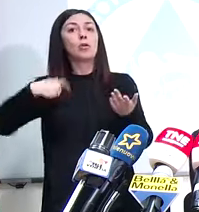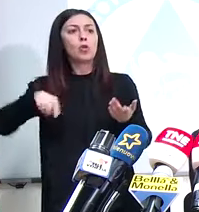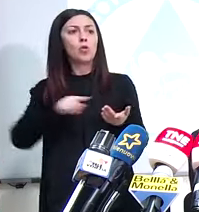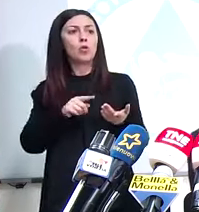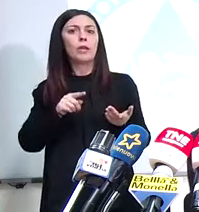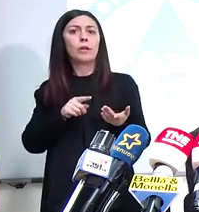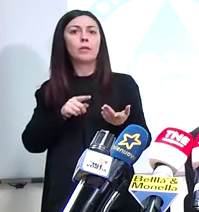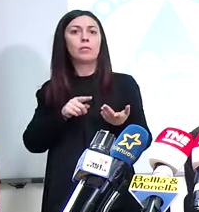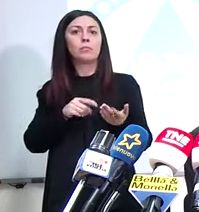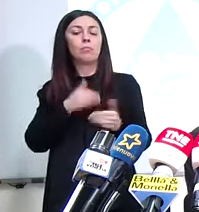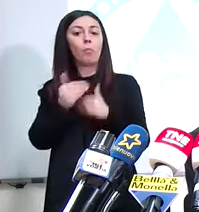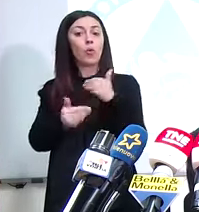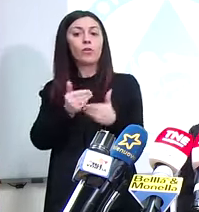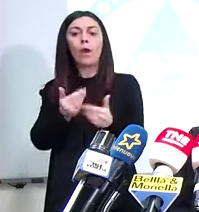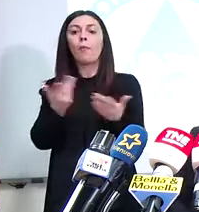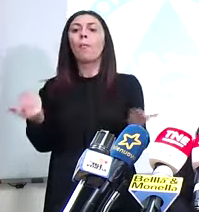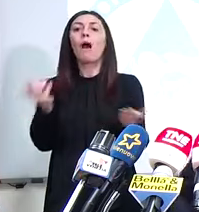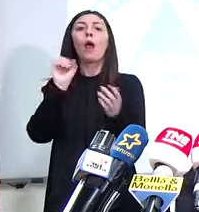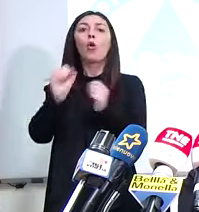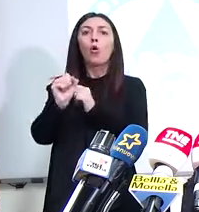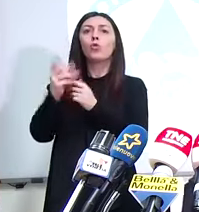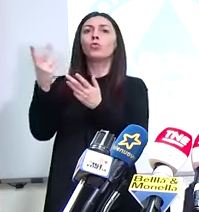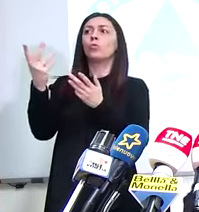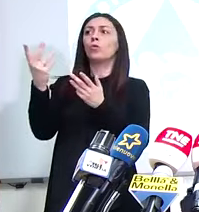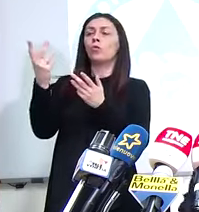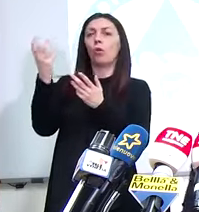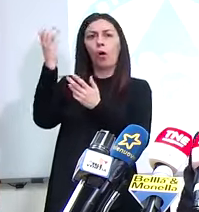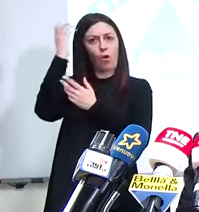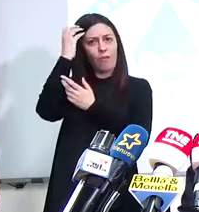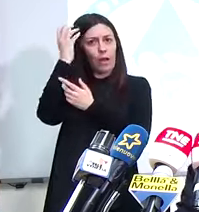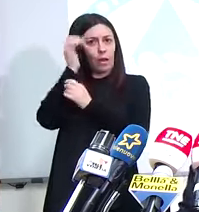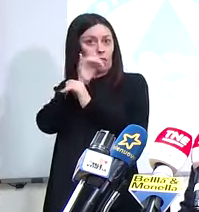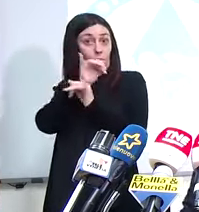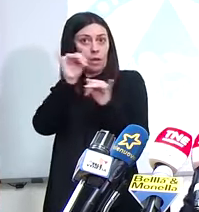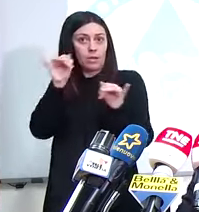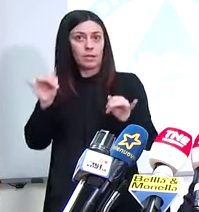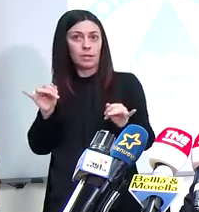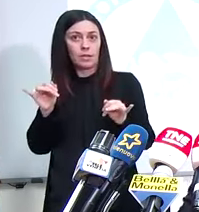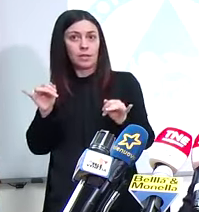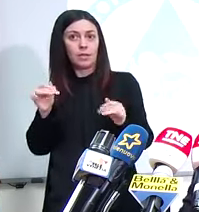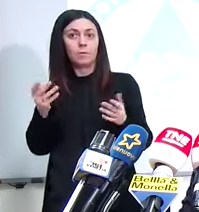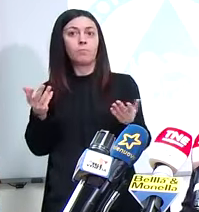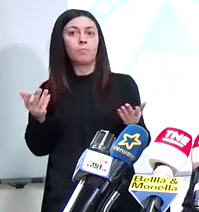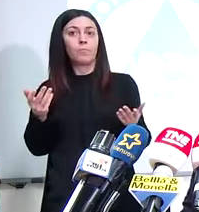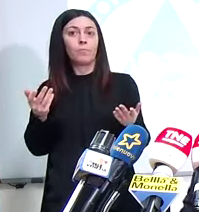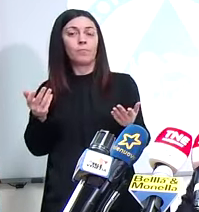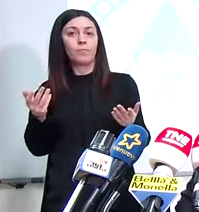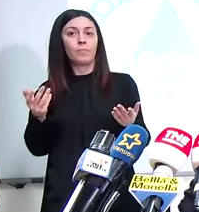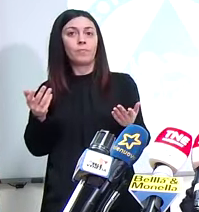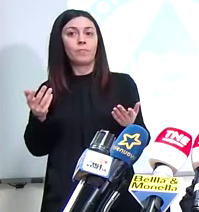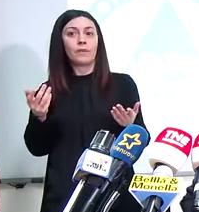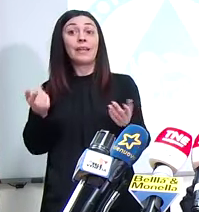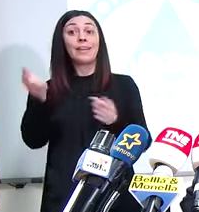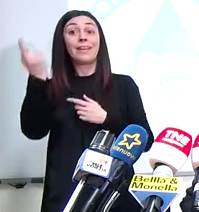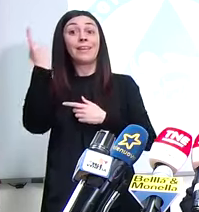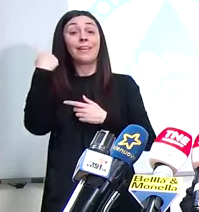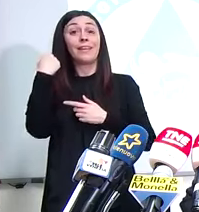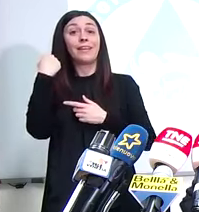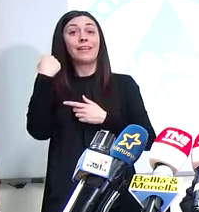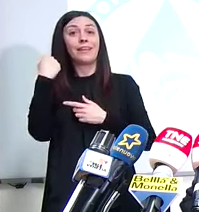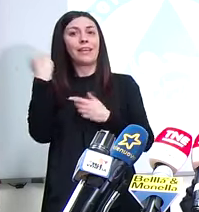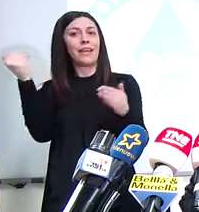cioè noi prendiamo atto che c'è questo penso che sia illuminate lo dico ancora il comunicato di ieri sera dell'europa